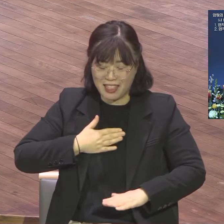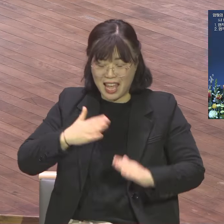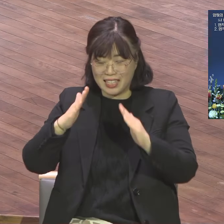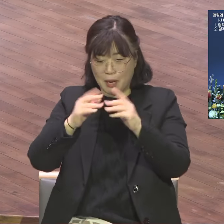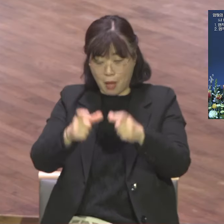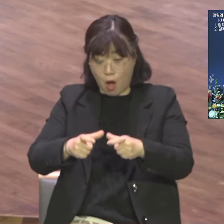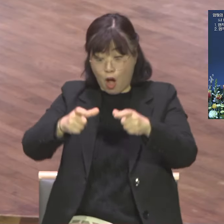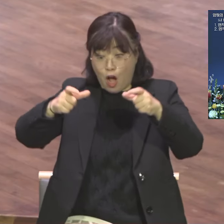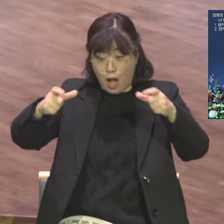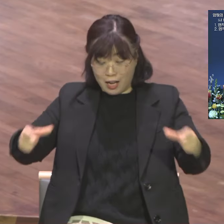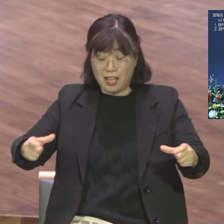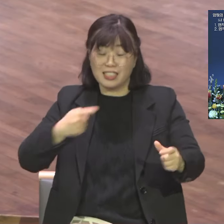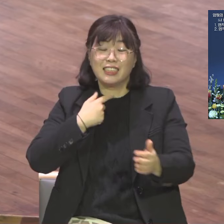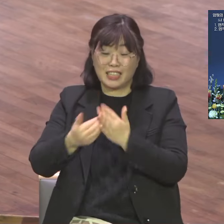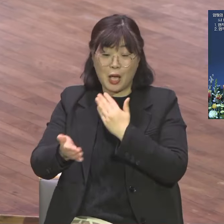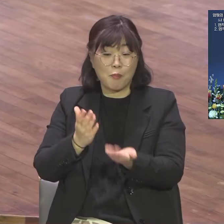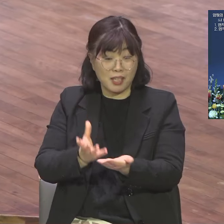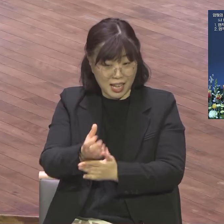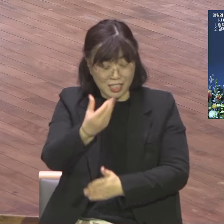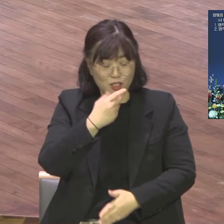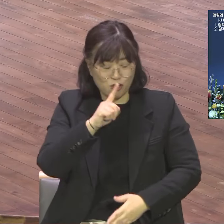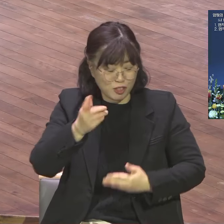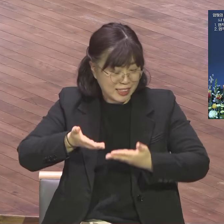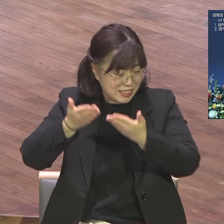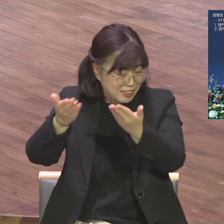제모로 축복합니다. 결론입니다.